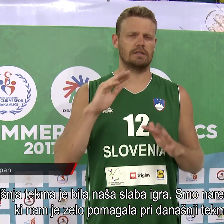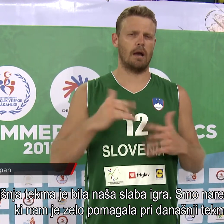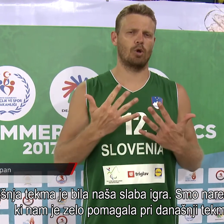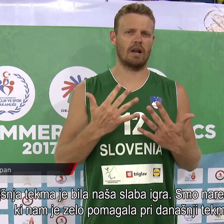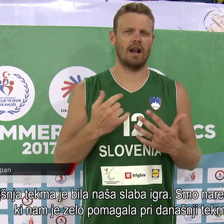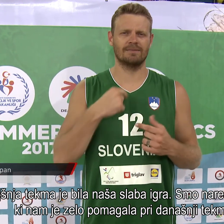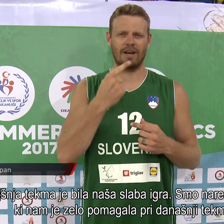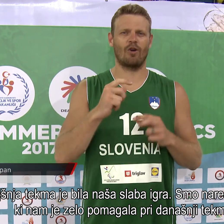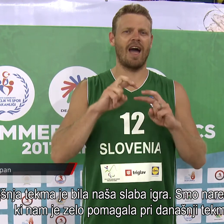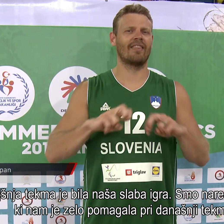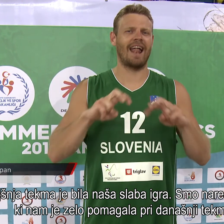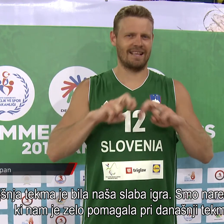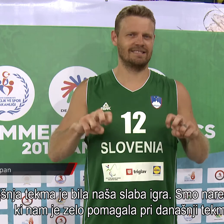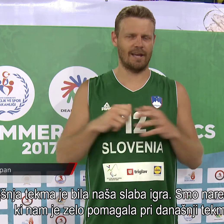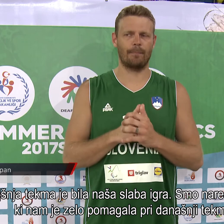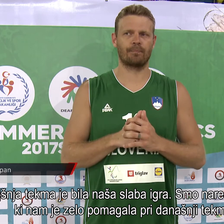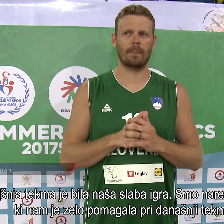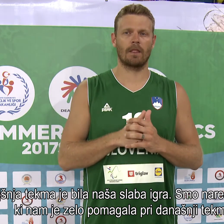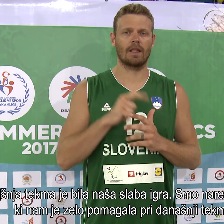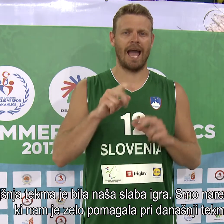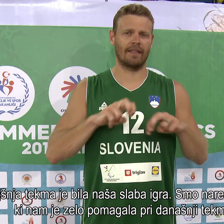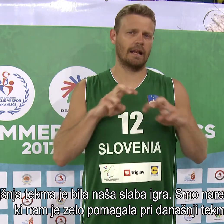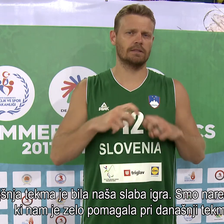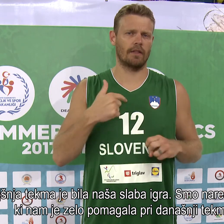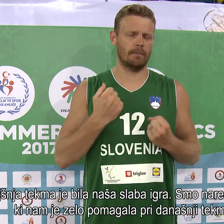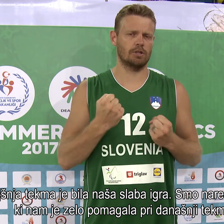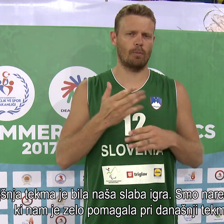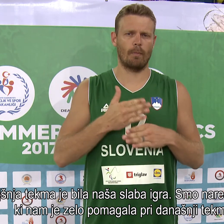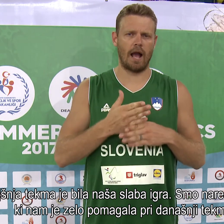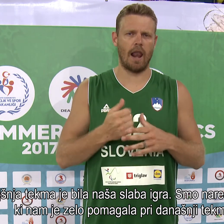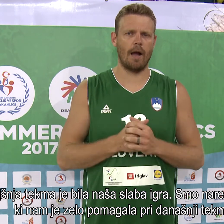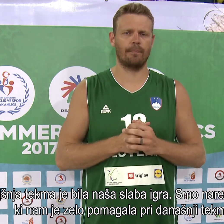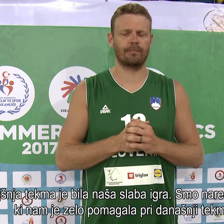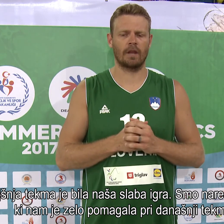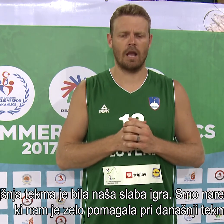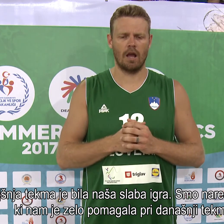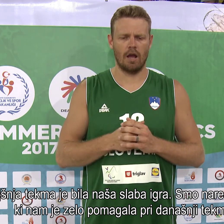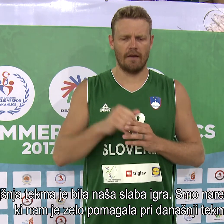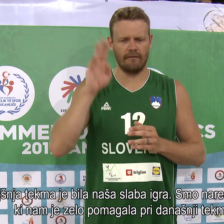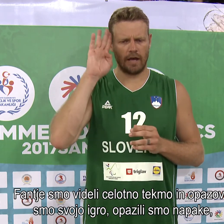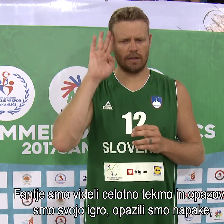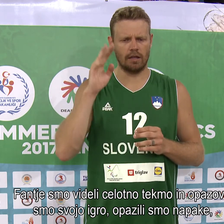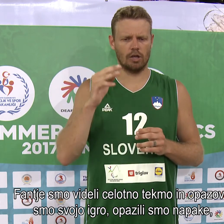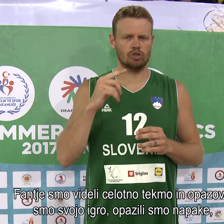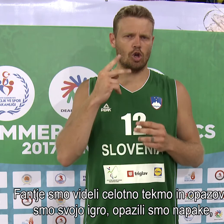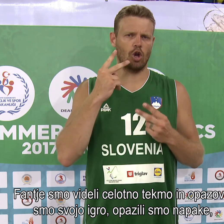Včerajšnja tekma in naša slaba igra je botrovala, smo naredili globoko analizo, ki nam je zelo pomagala pri današnji